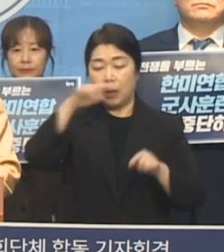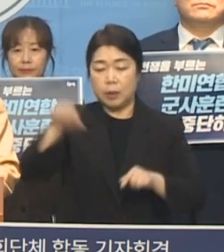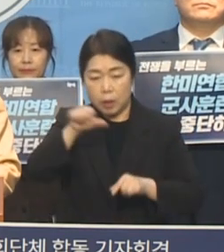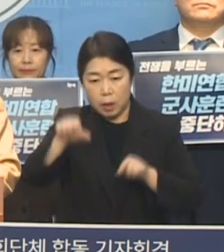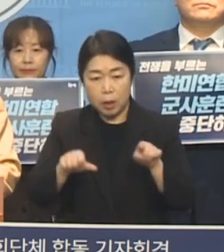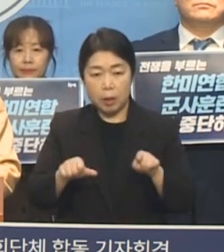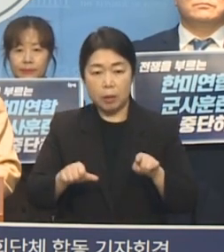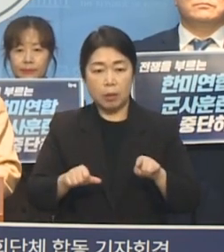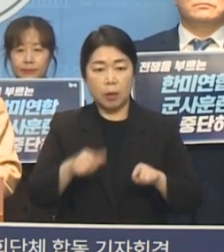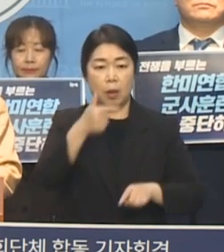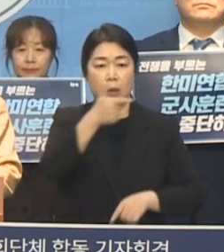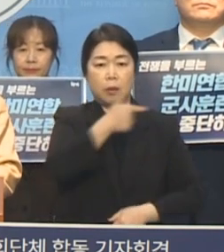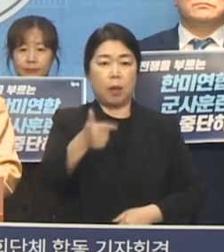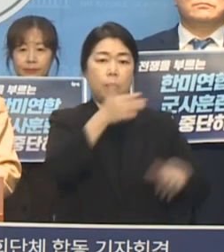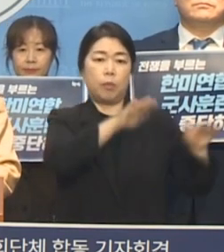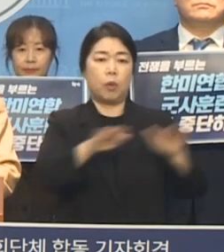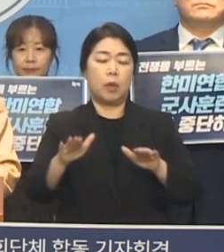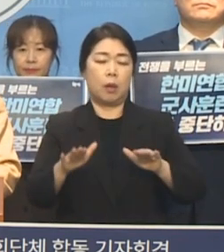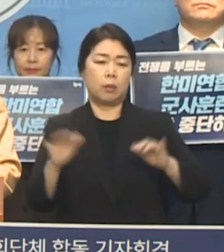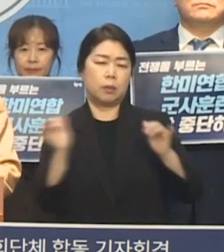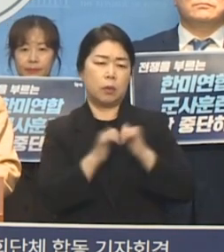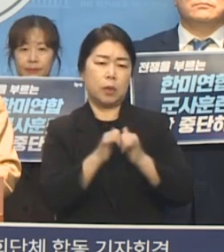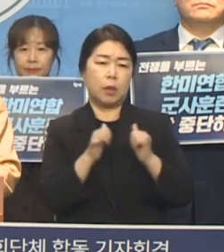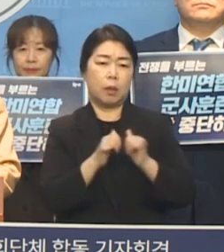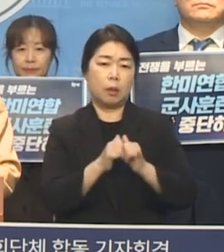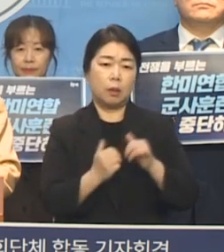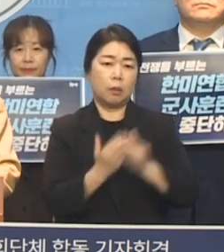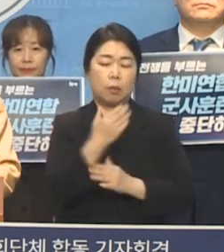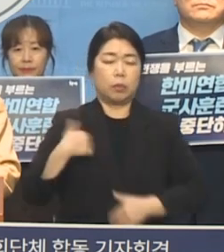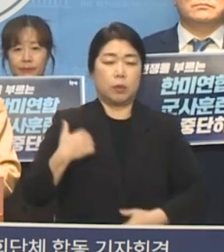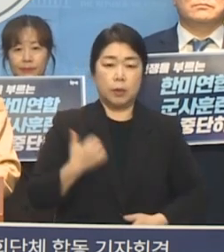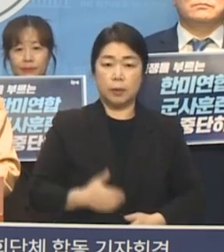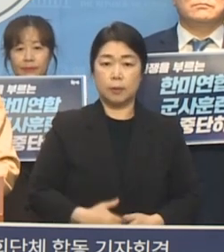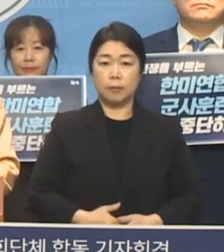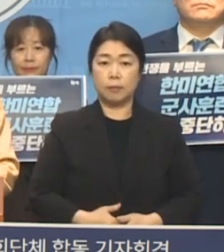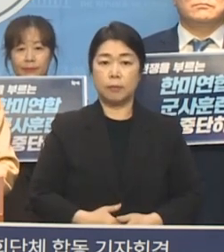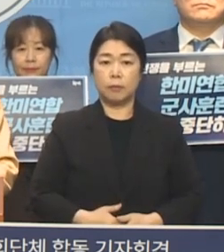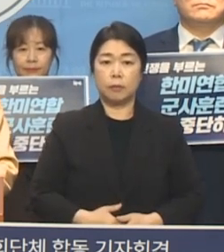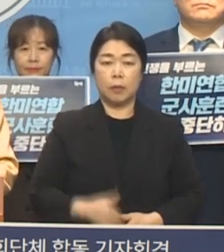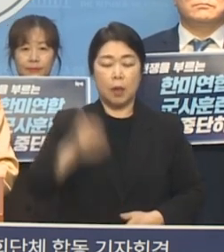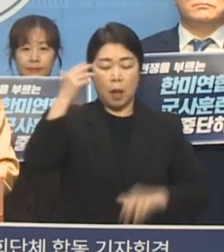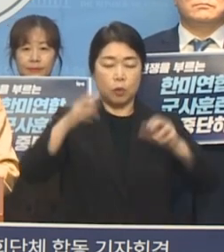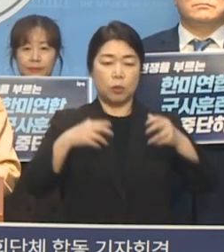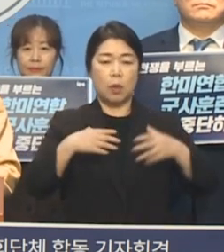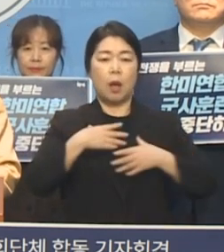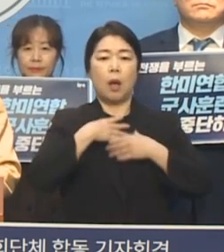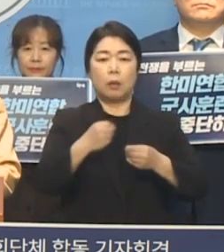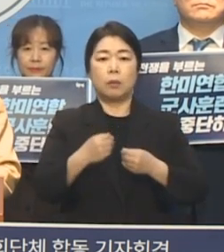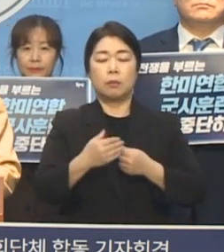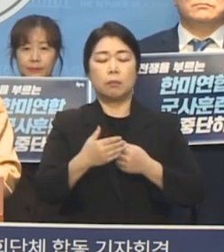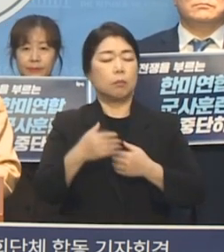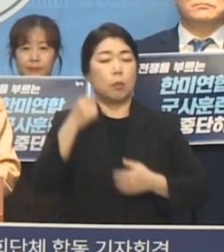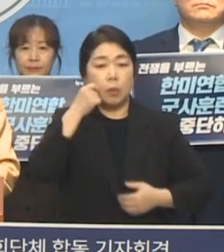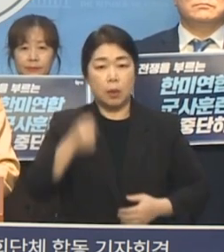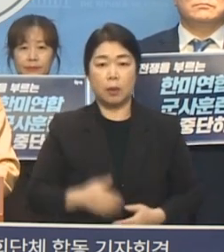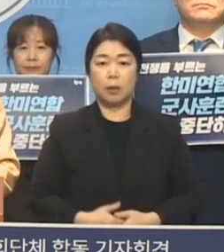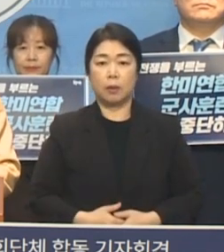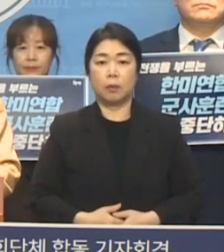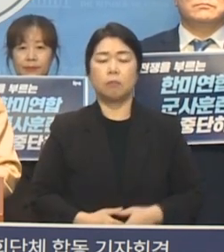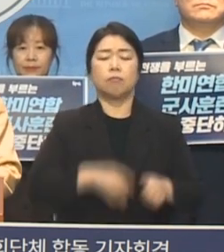체제의 격돌로 이어질 것입니다. 우리만의 천국이 아닌 것입니다. 인류사 전체의